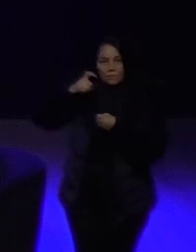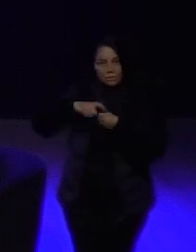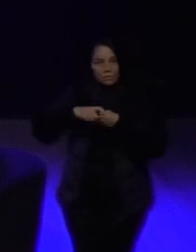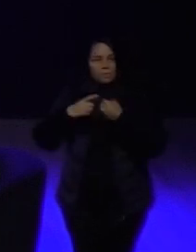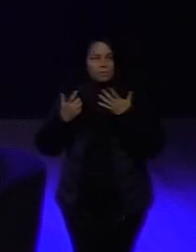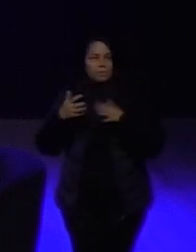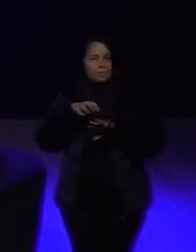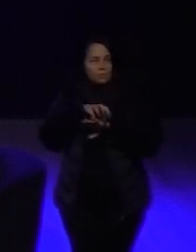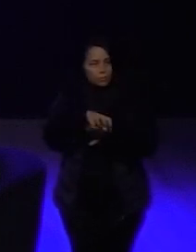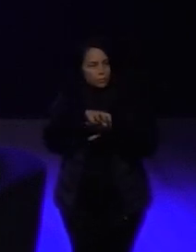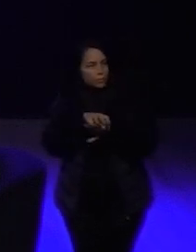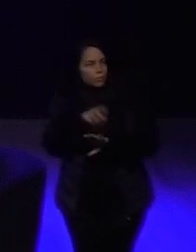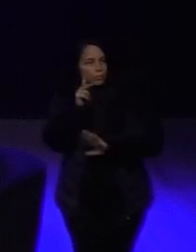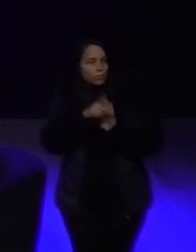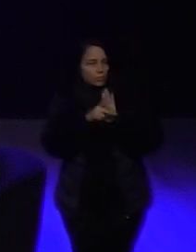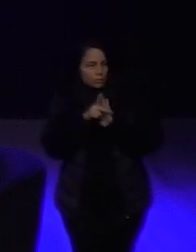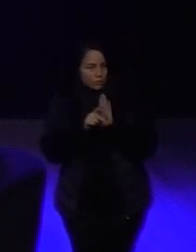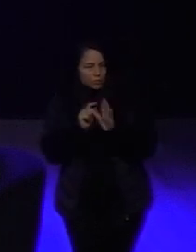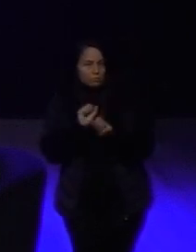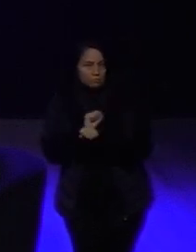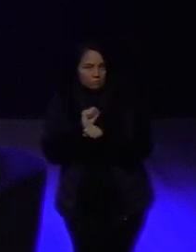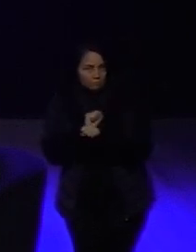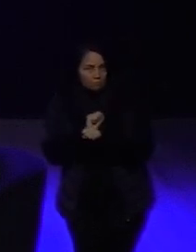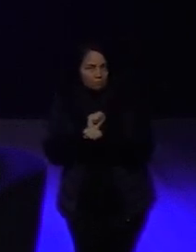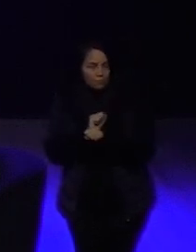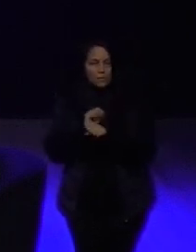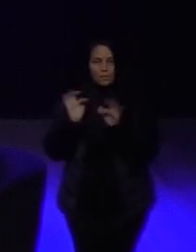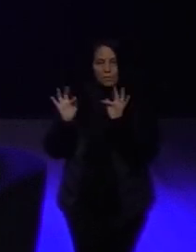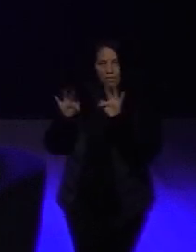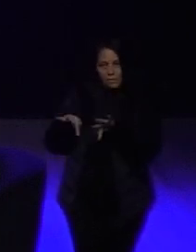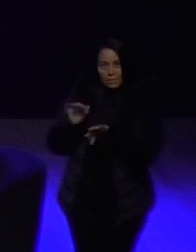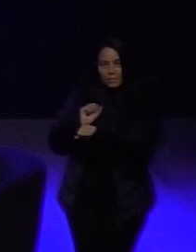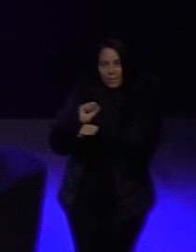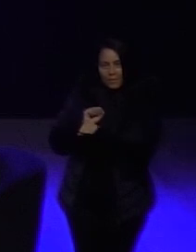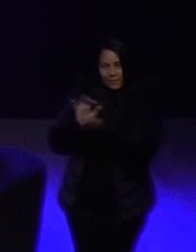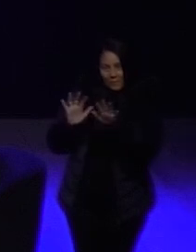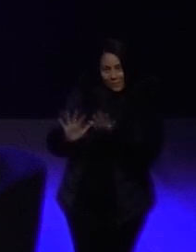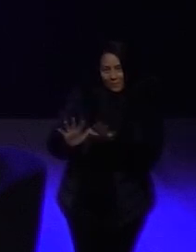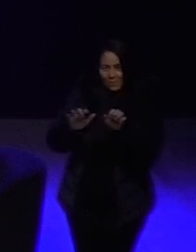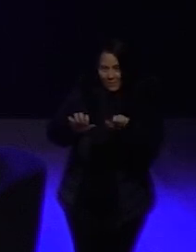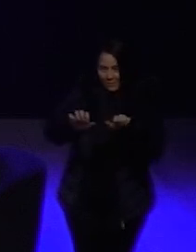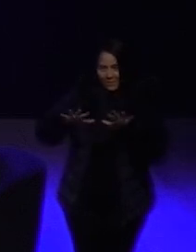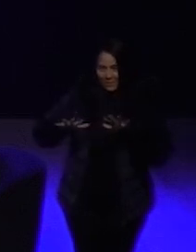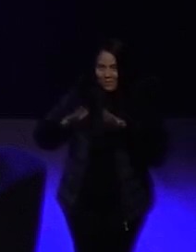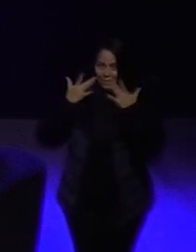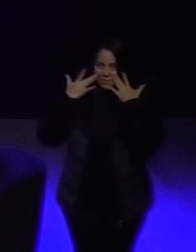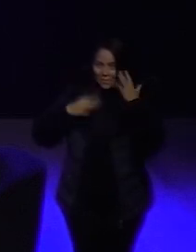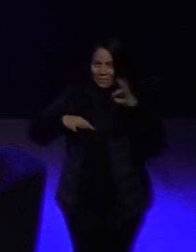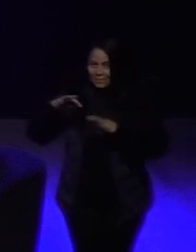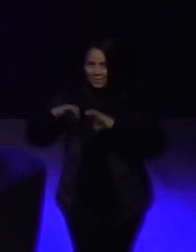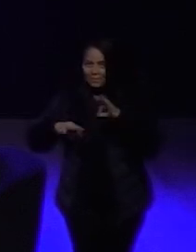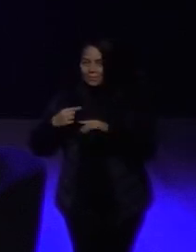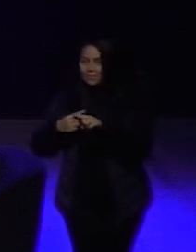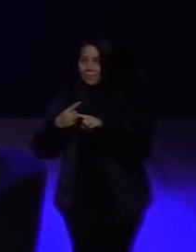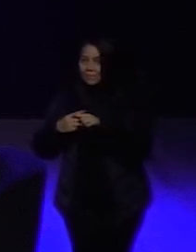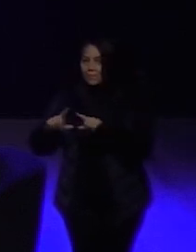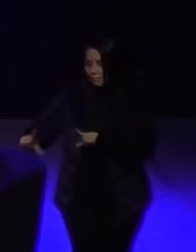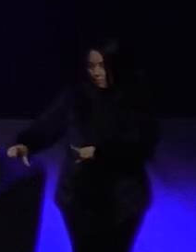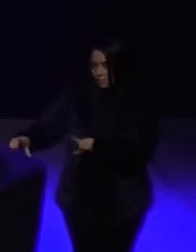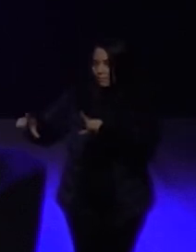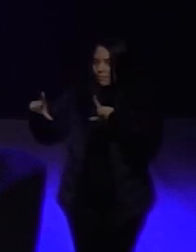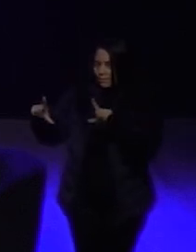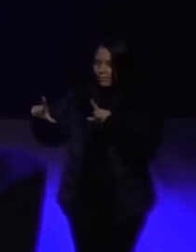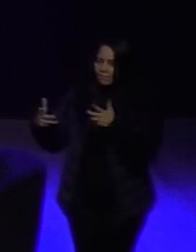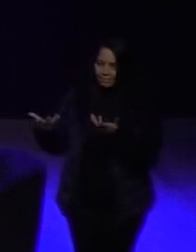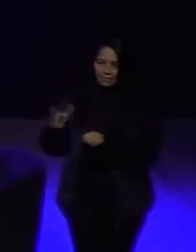né, do projeto e tal. Então, a gente só pede para vocês, ao final, permanecerem aqui no teatro. Até porque também os certificados, né,